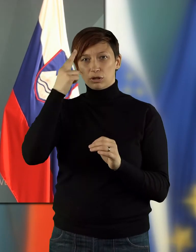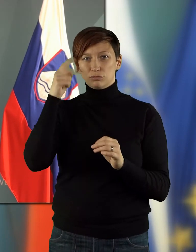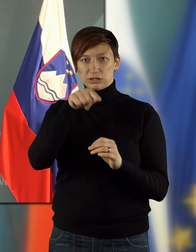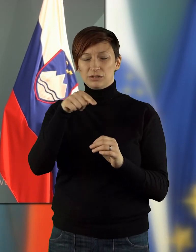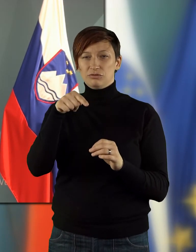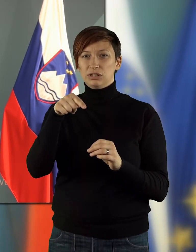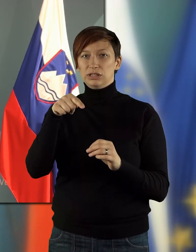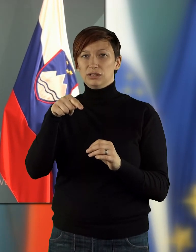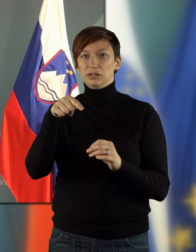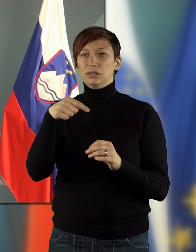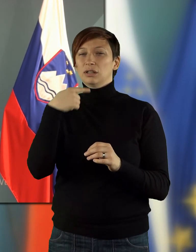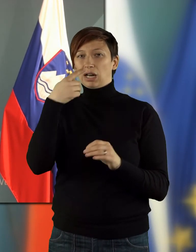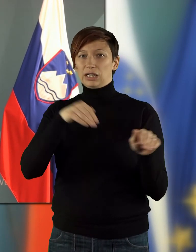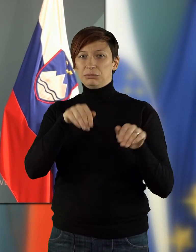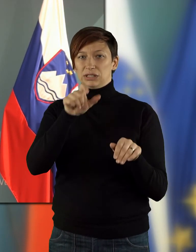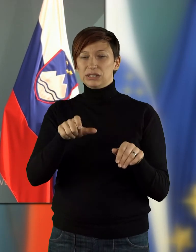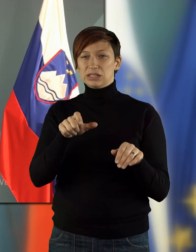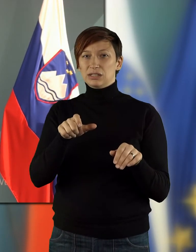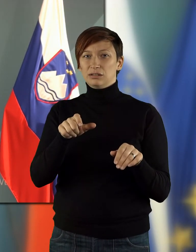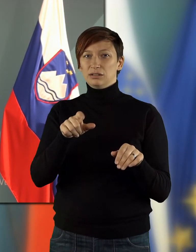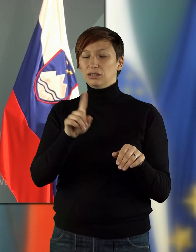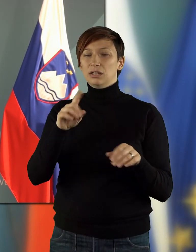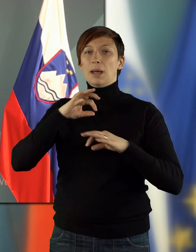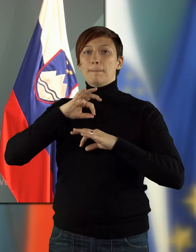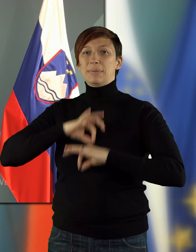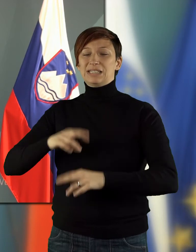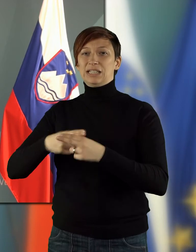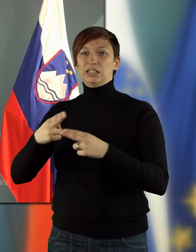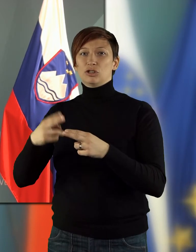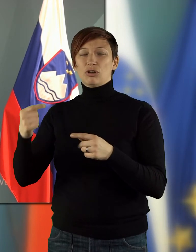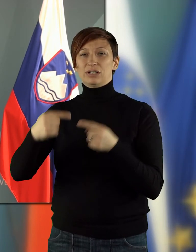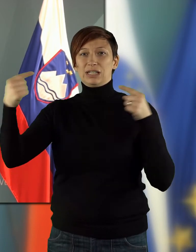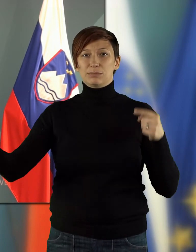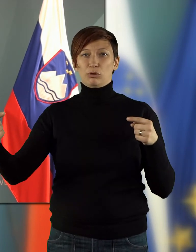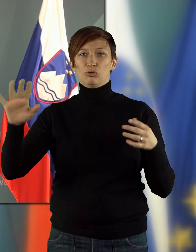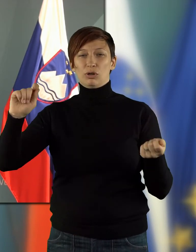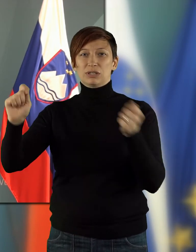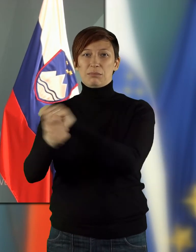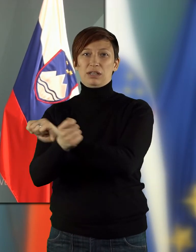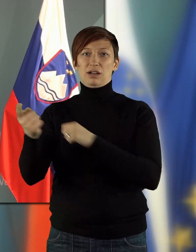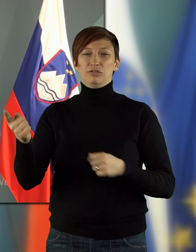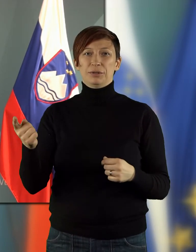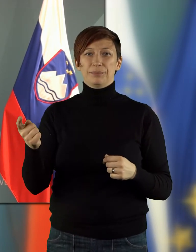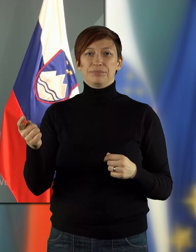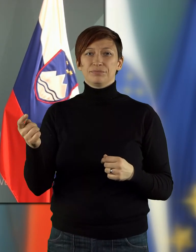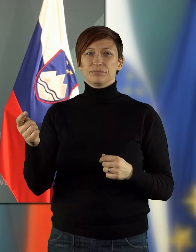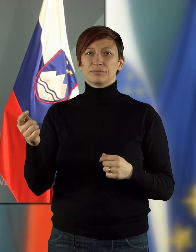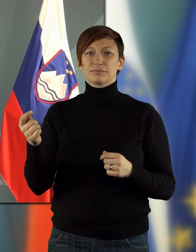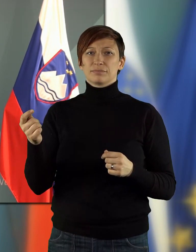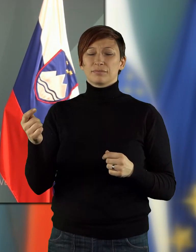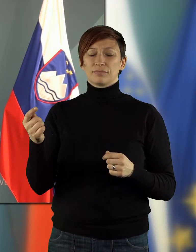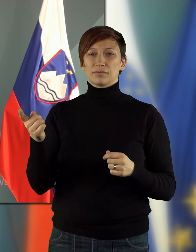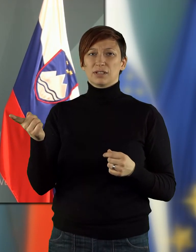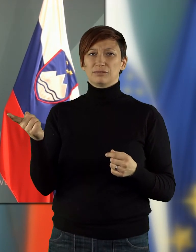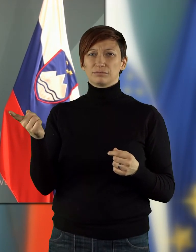vas pravilno razumel, pa ste rekli, da je predsednik države kot vrhovni poveljnik nasprotoval njegove zamenjave, ne.